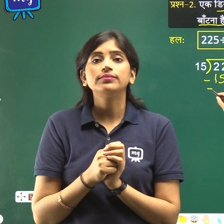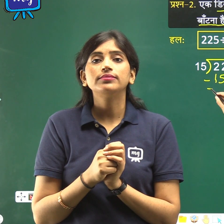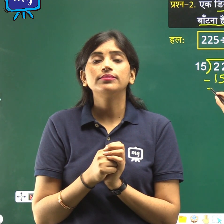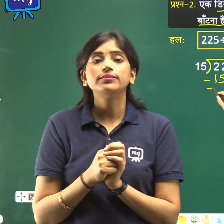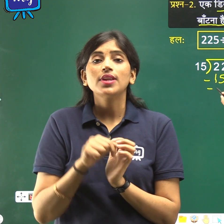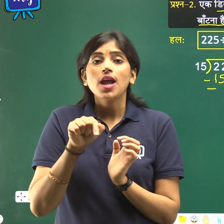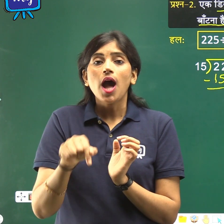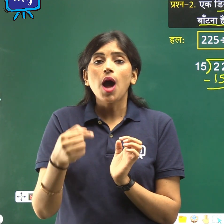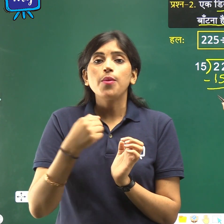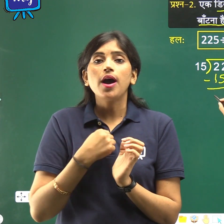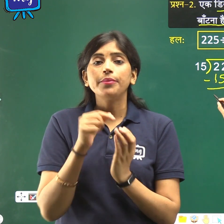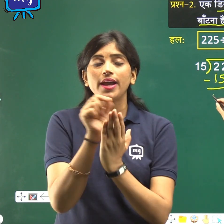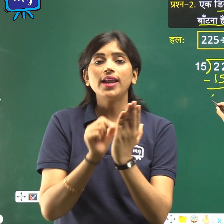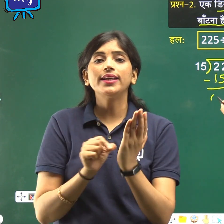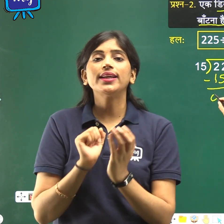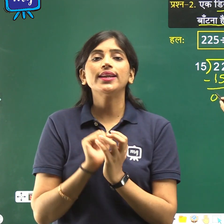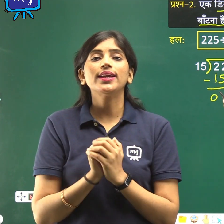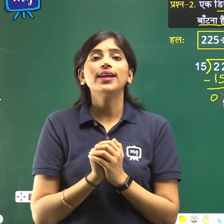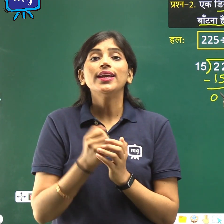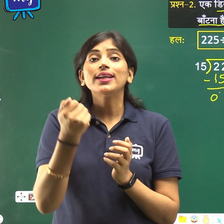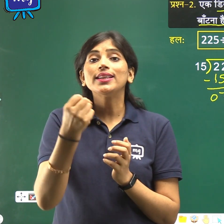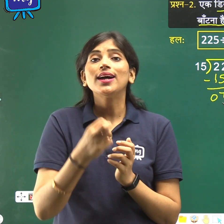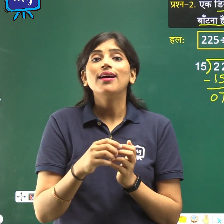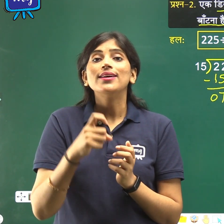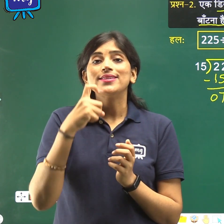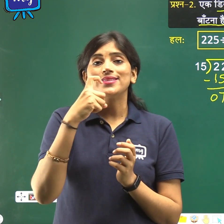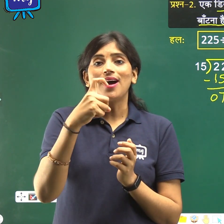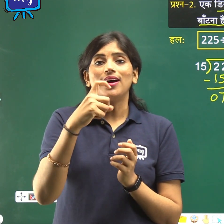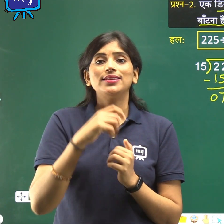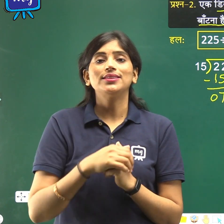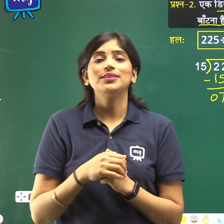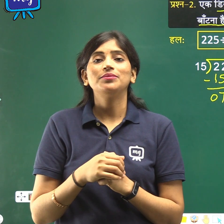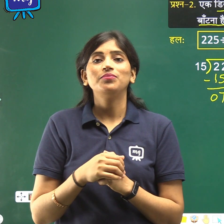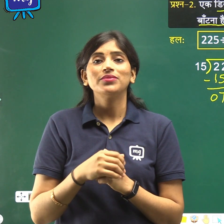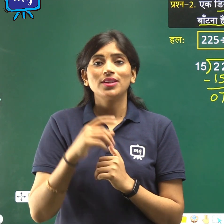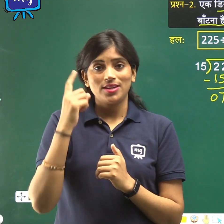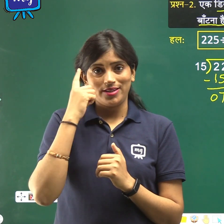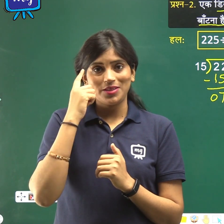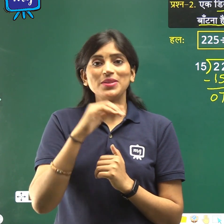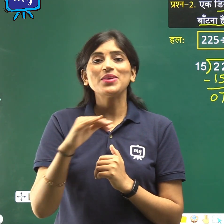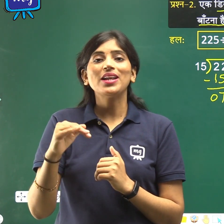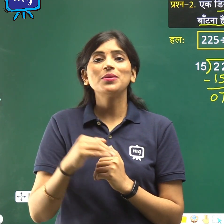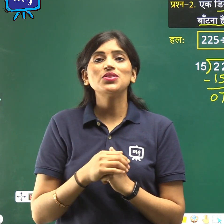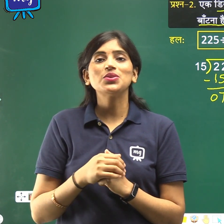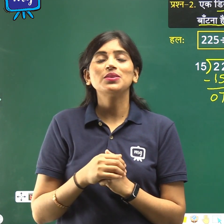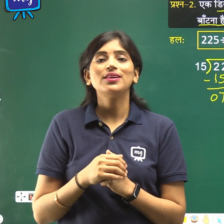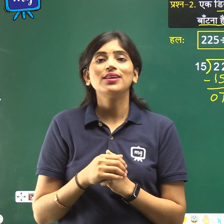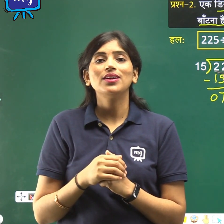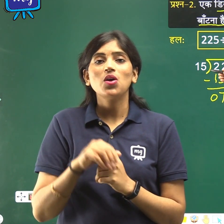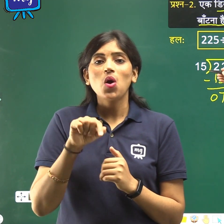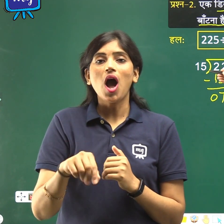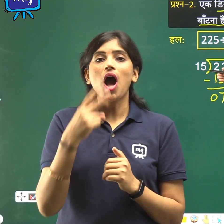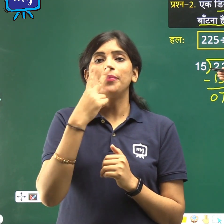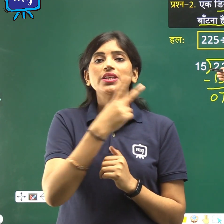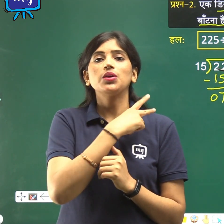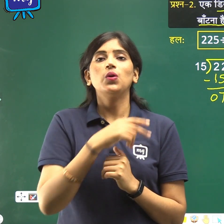अब हम यहाँ लिखेंगे कितने? 7। समझ में आया ना बच्चों? अब